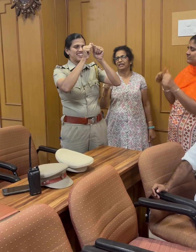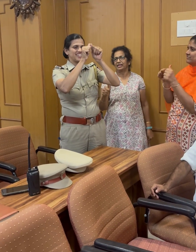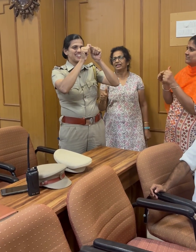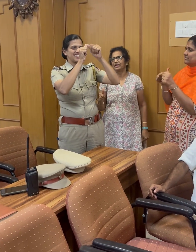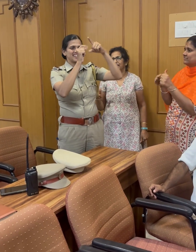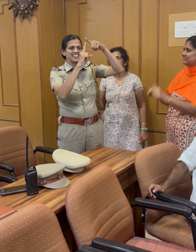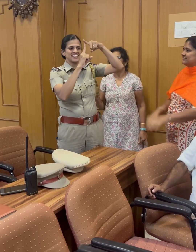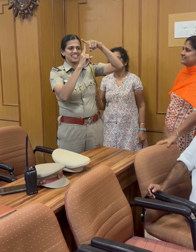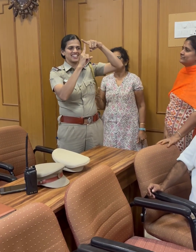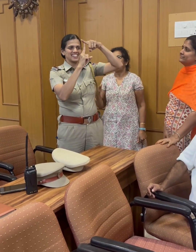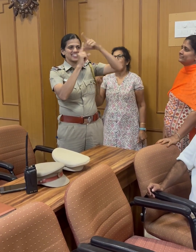வெரி குட்.